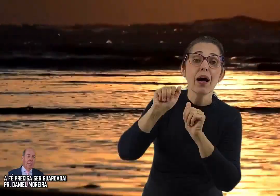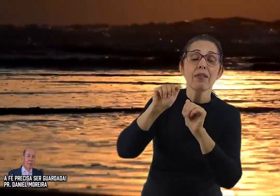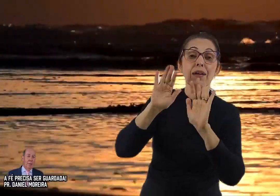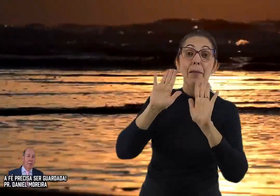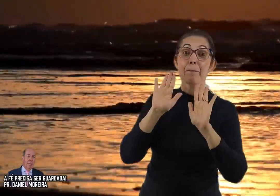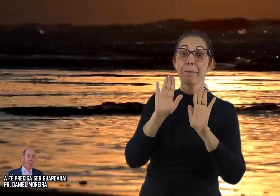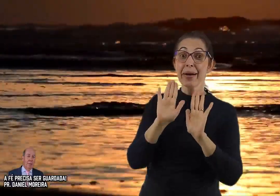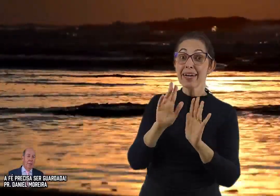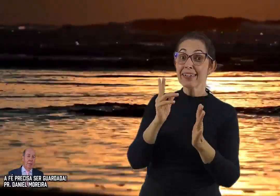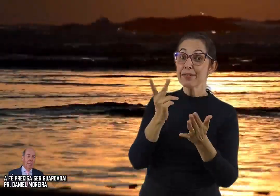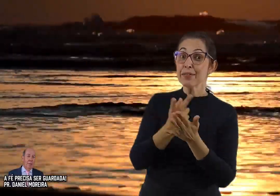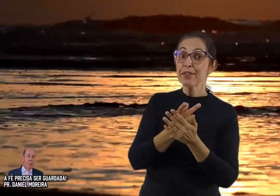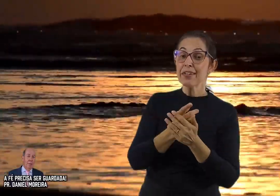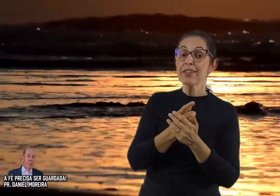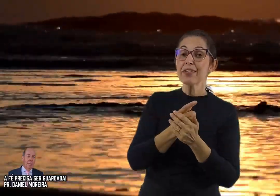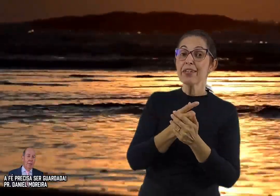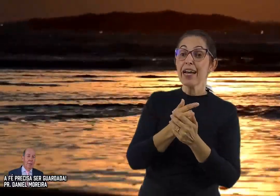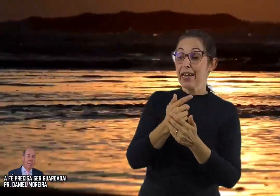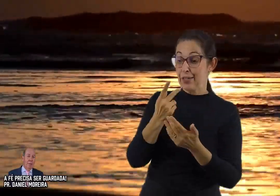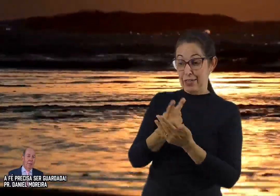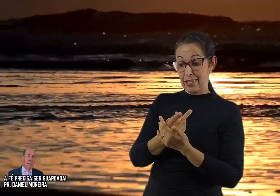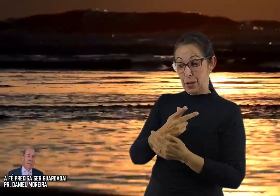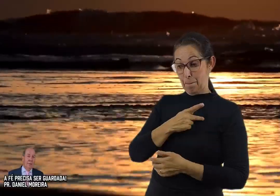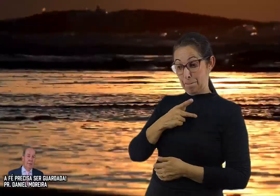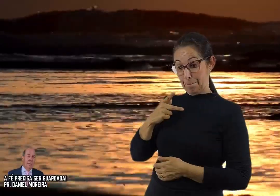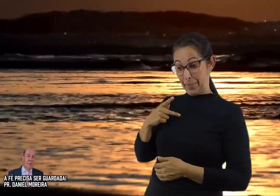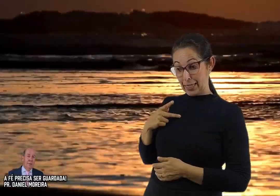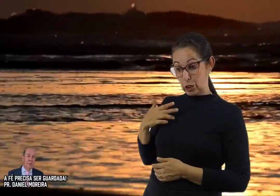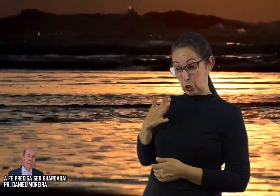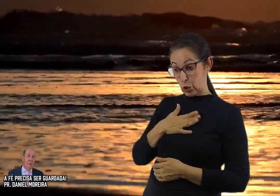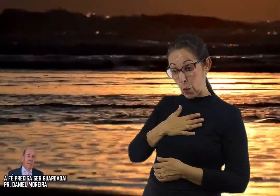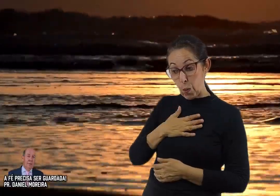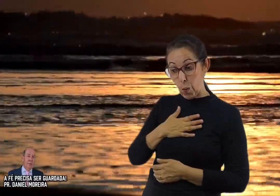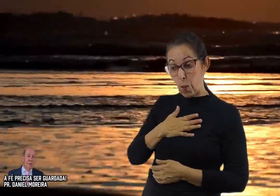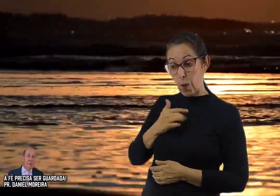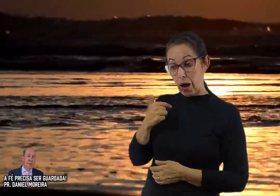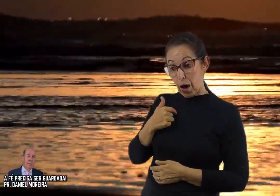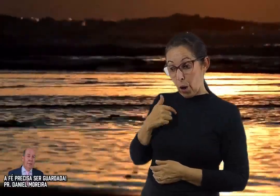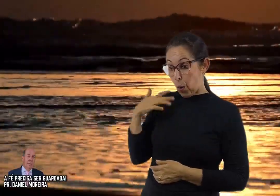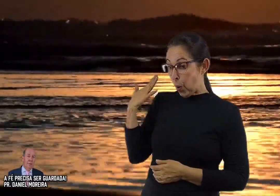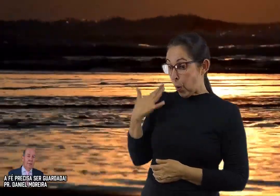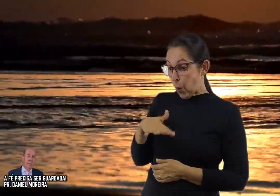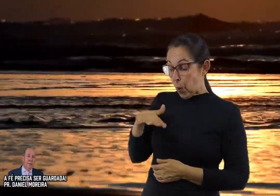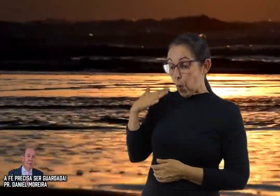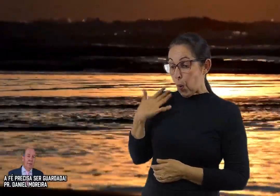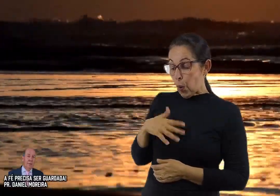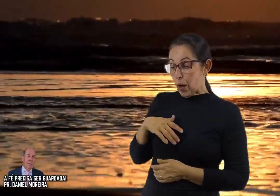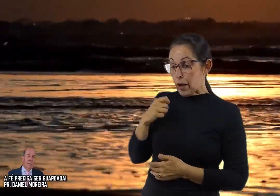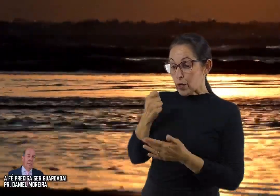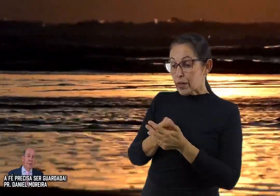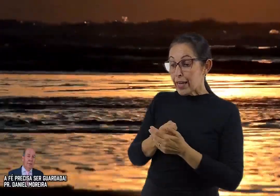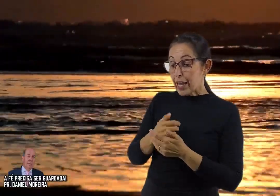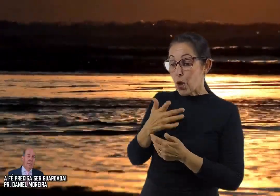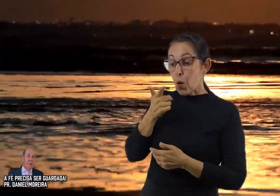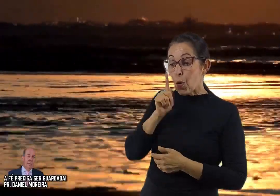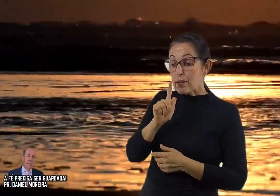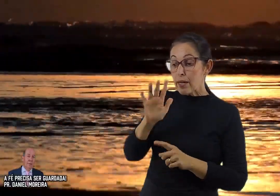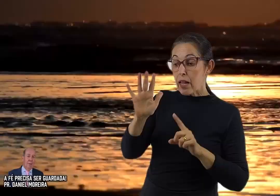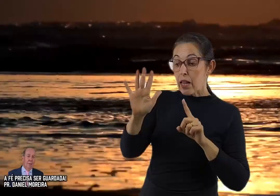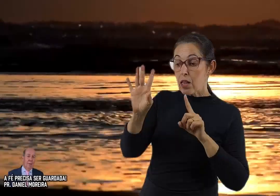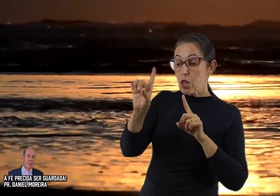Com muito custo, pastor, como diz o mineiro, com muito custo, eu consegui tocar